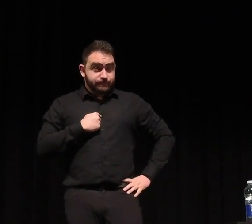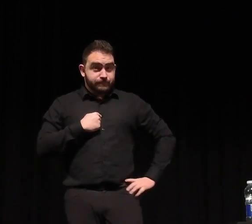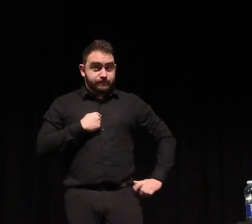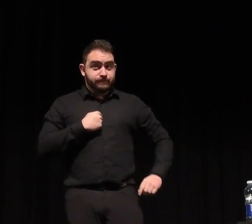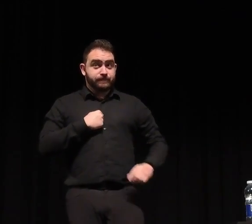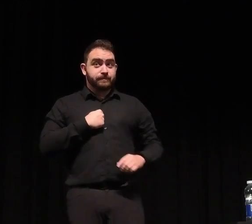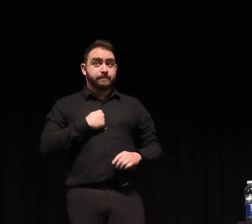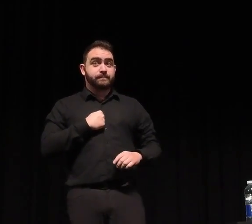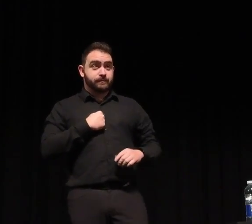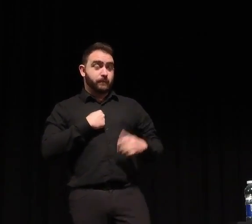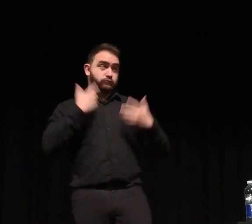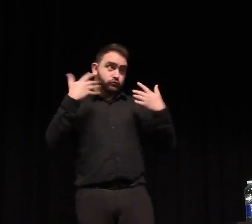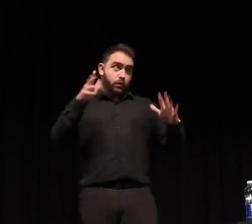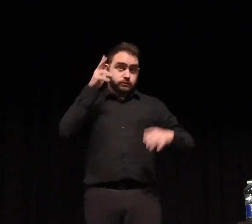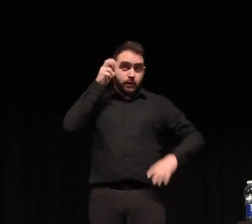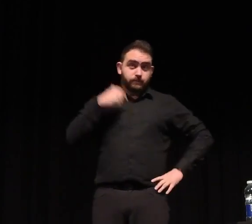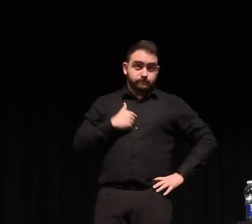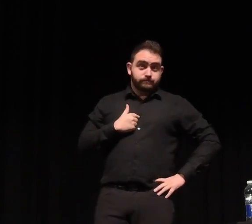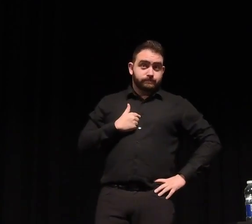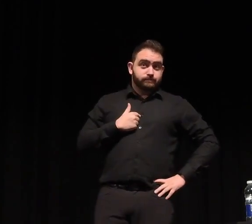moi,